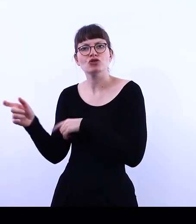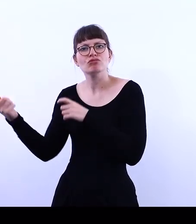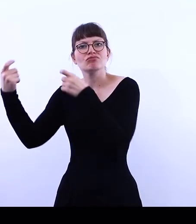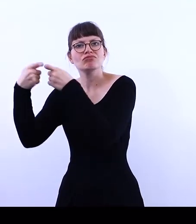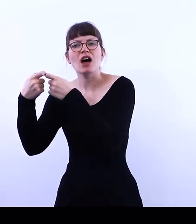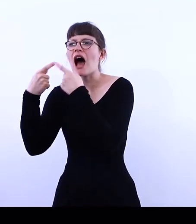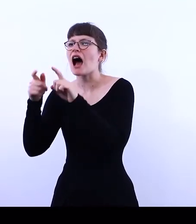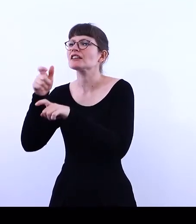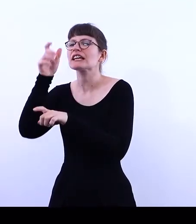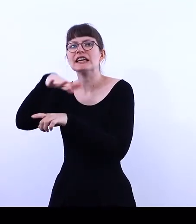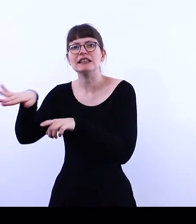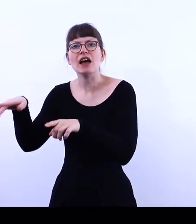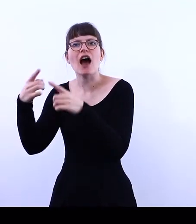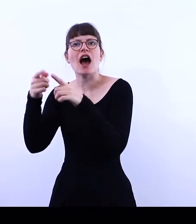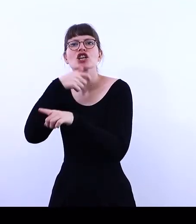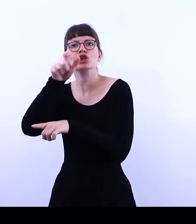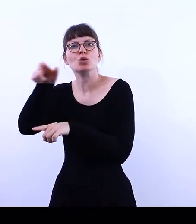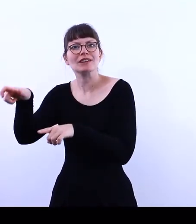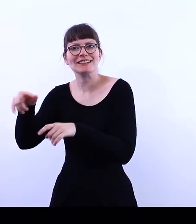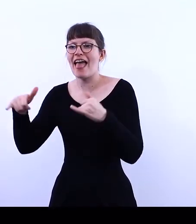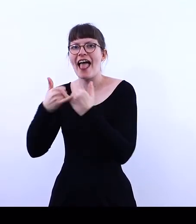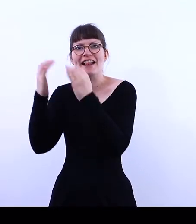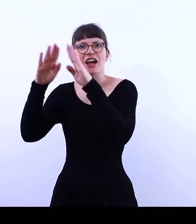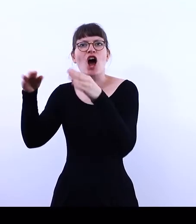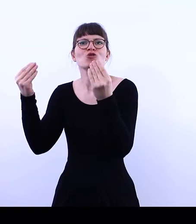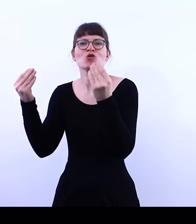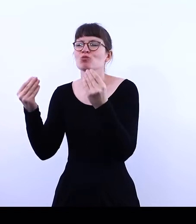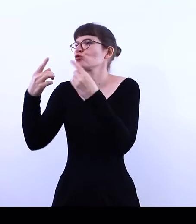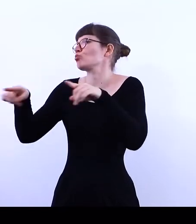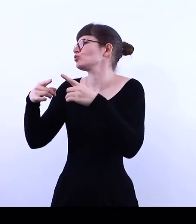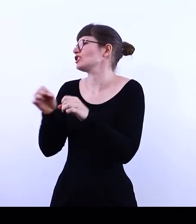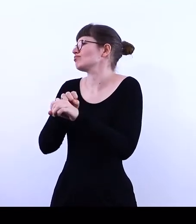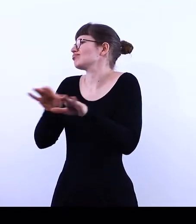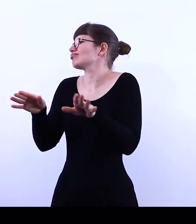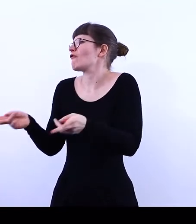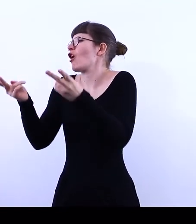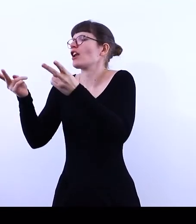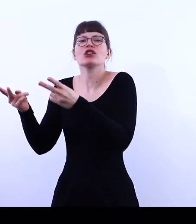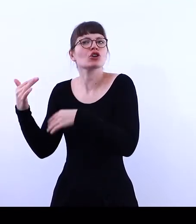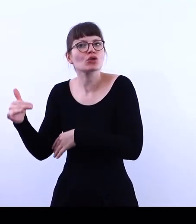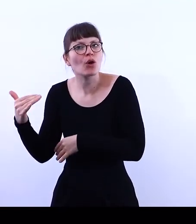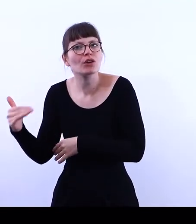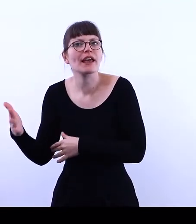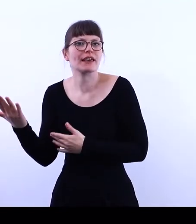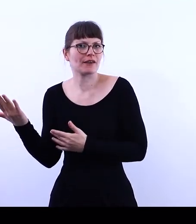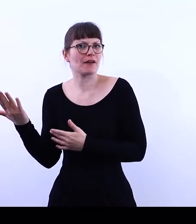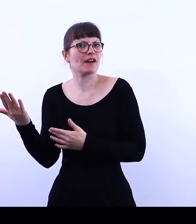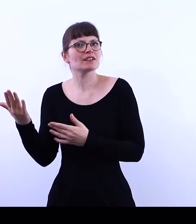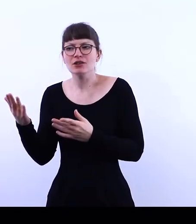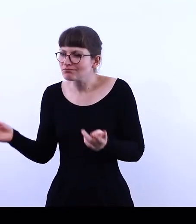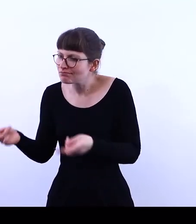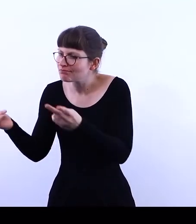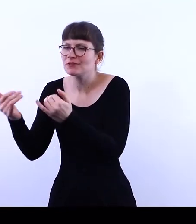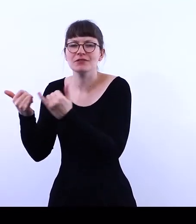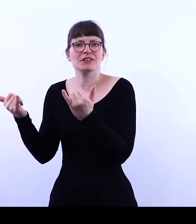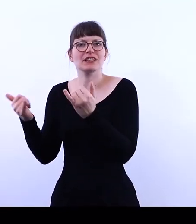ganz andere Kinder und Jugendliche, die vielleicht nicht von ihrem Elternhaus dahingehend gefördert werden. Dass sie in den Chor gehen, also die